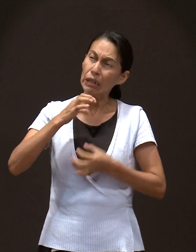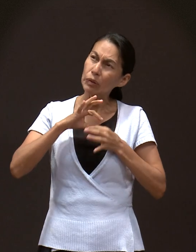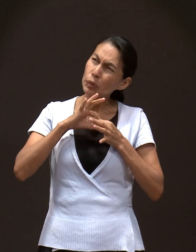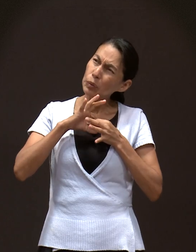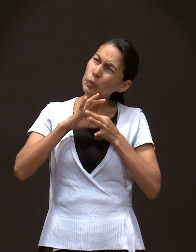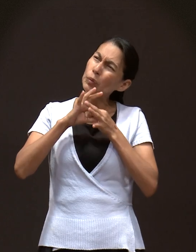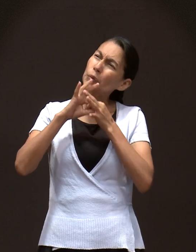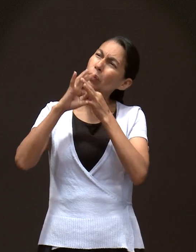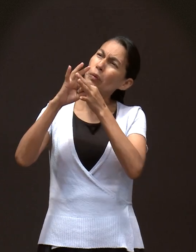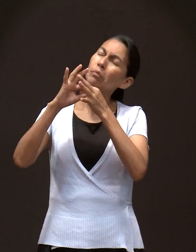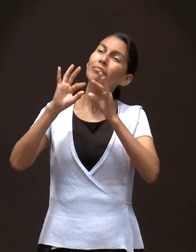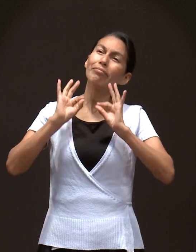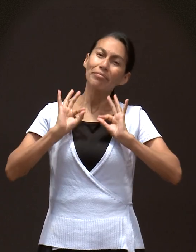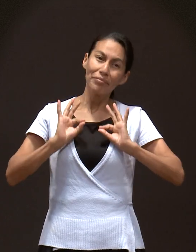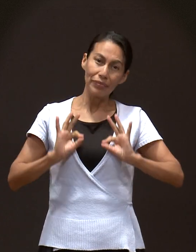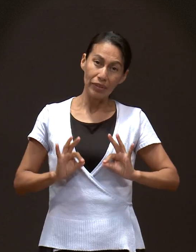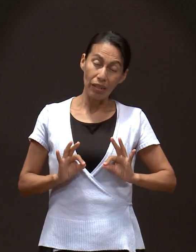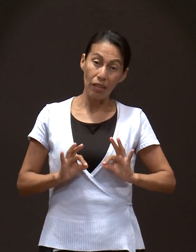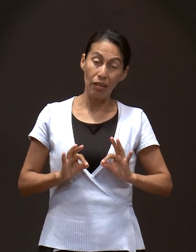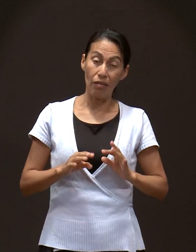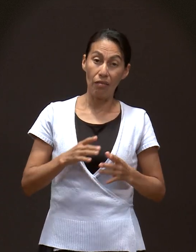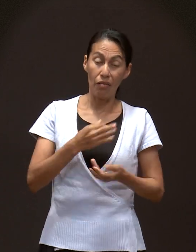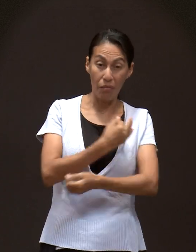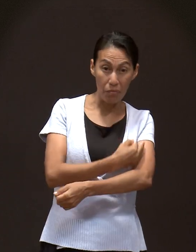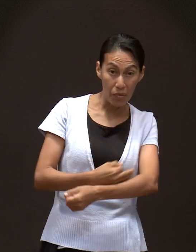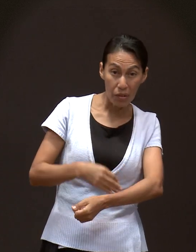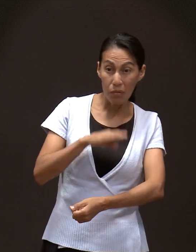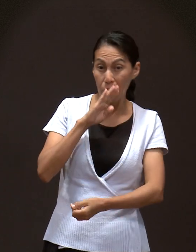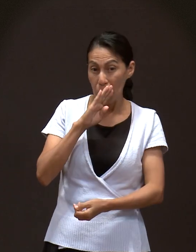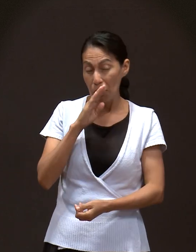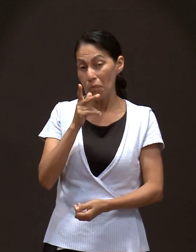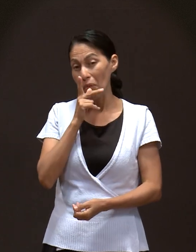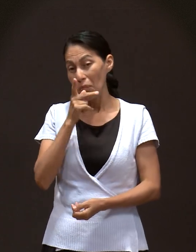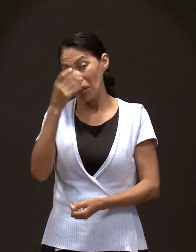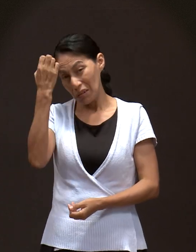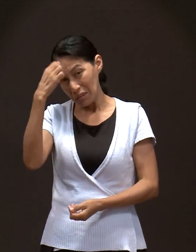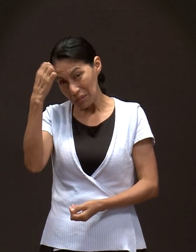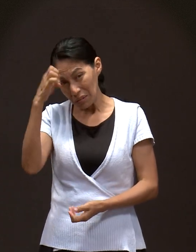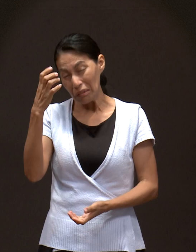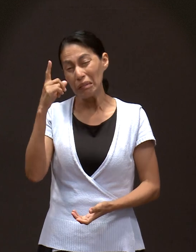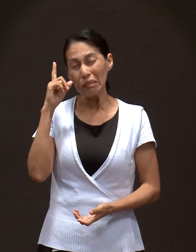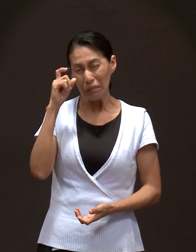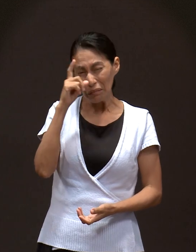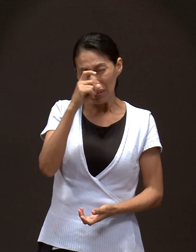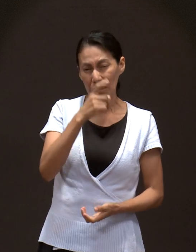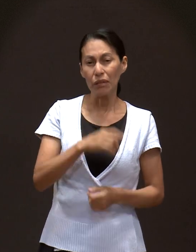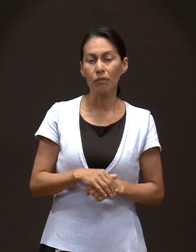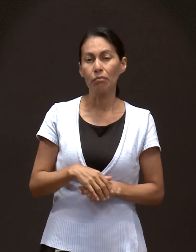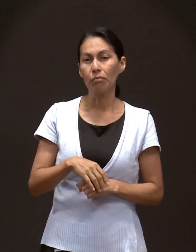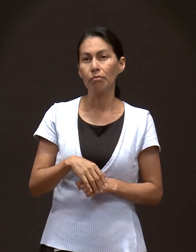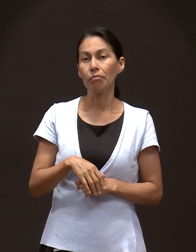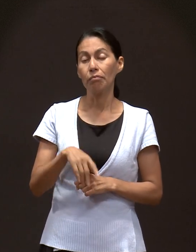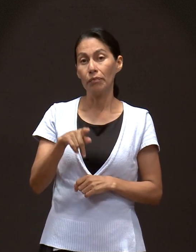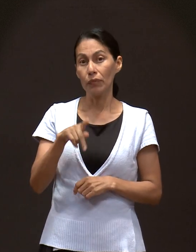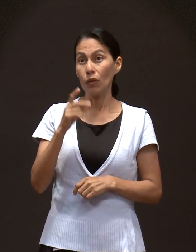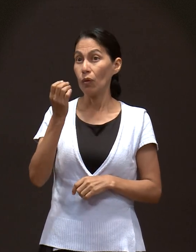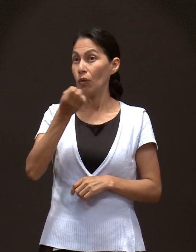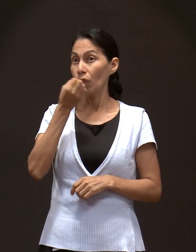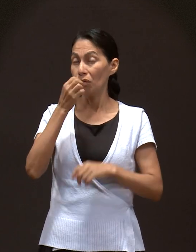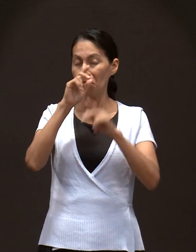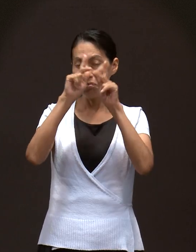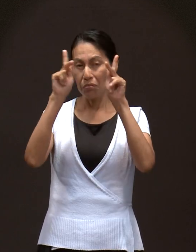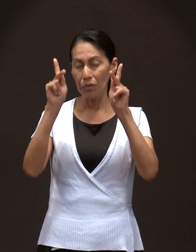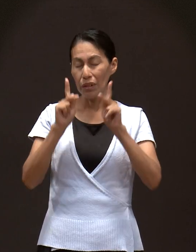oración. Entonces, me ha mantenido cerca, me ha mantenido tranquila porque uno extraña su casa. Entonces, yo creo que la tranquilidad y la paz